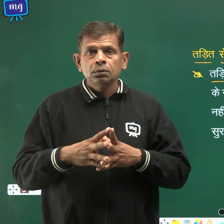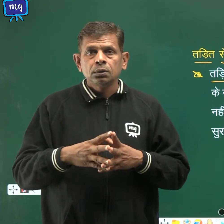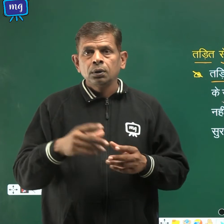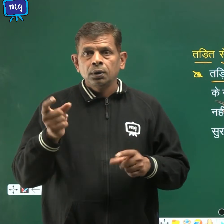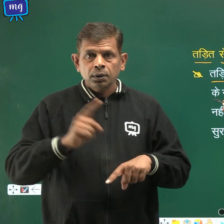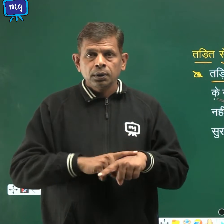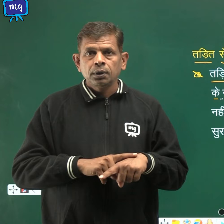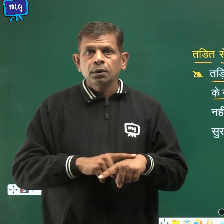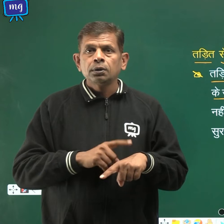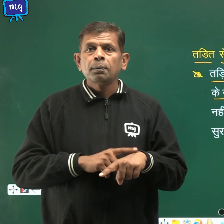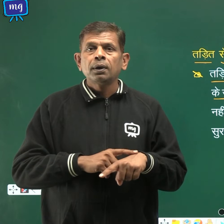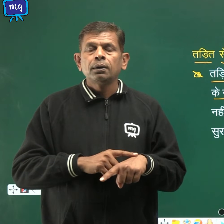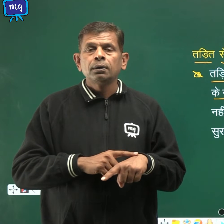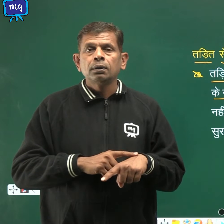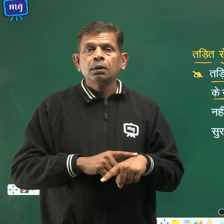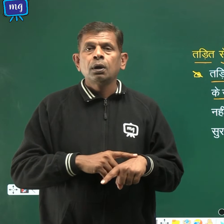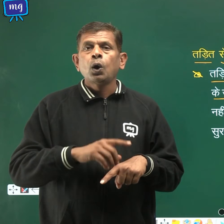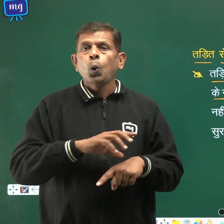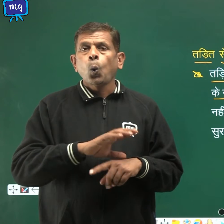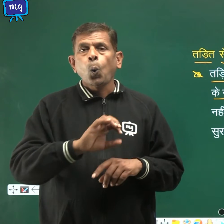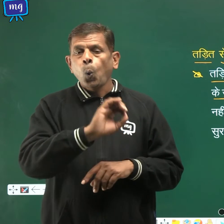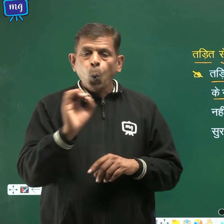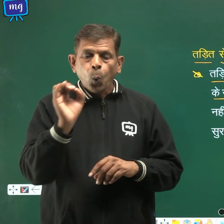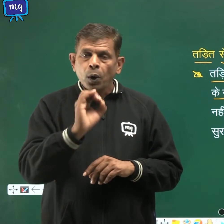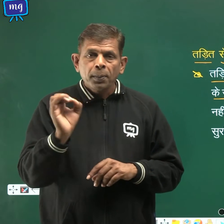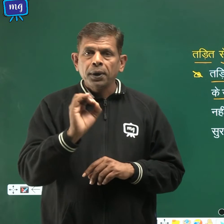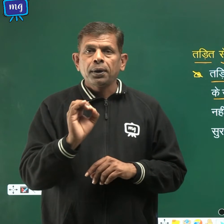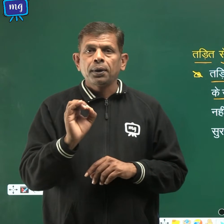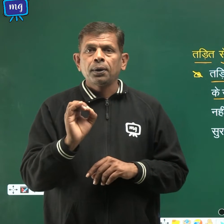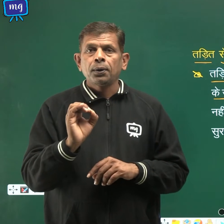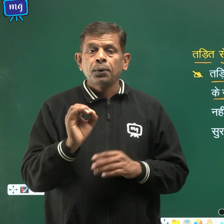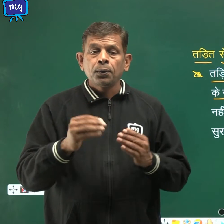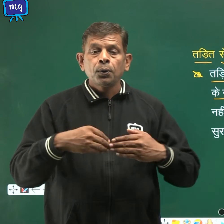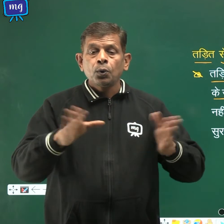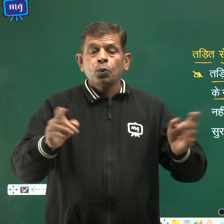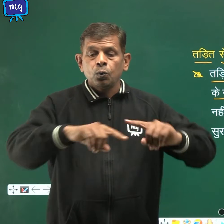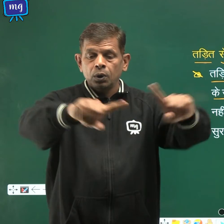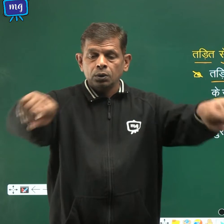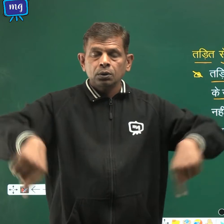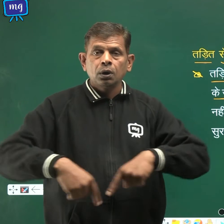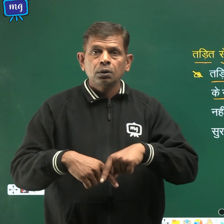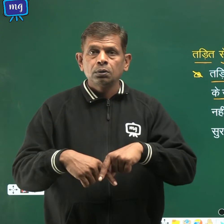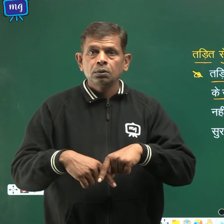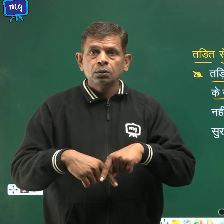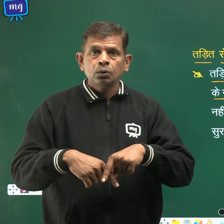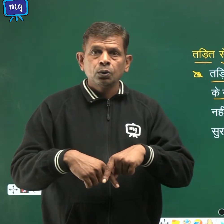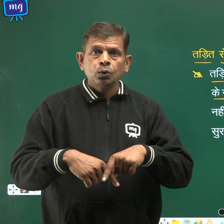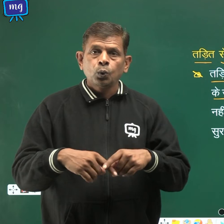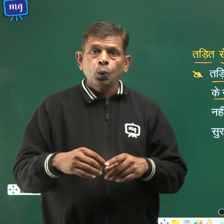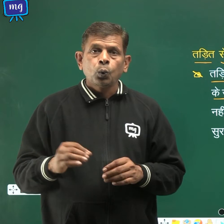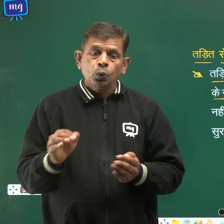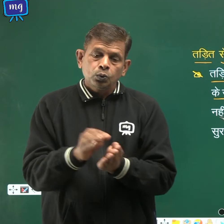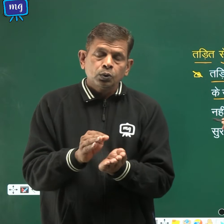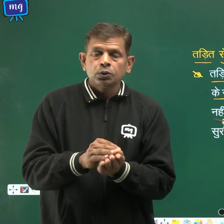के समय कोई भी खुला स्थान सुरक्षित नहीं